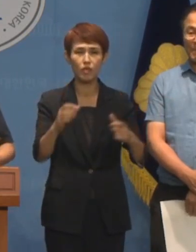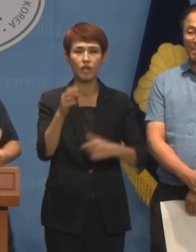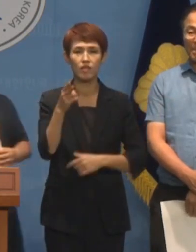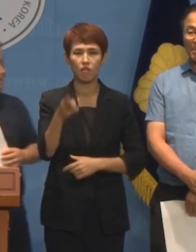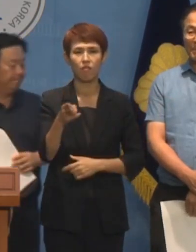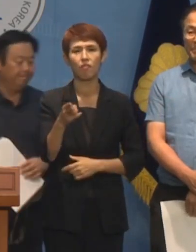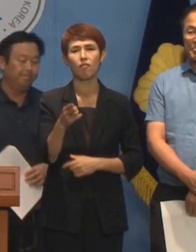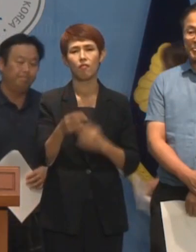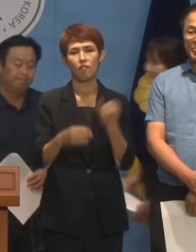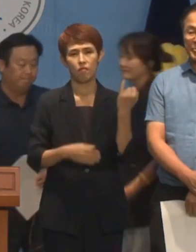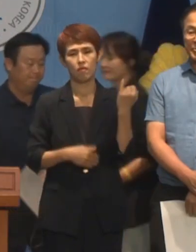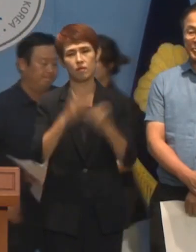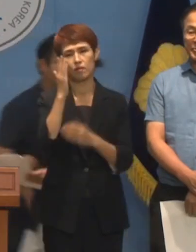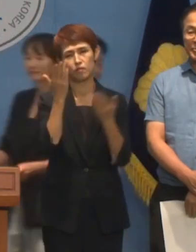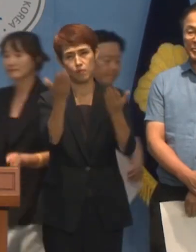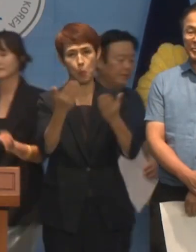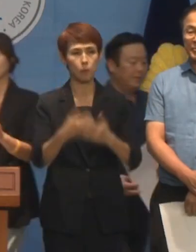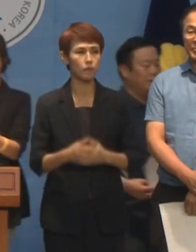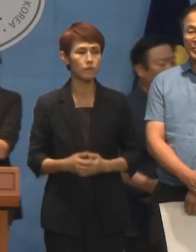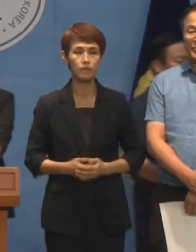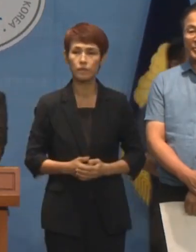주시겠습니다.